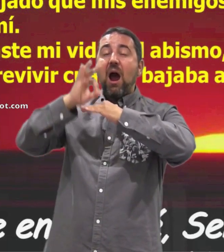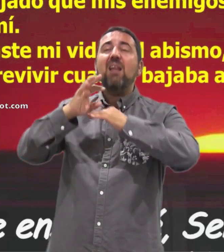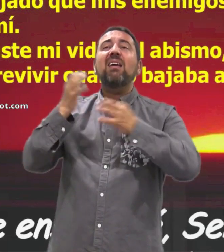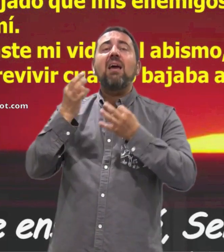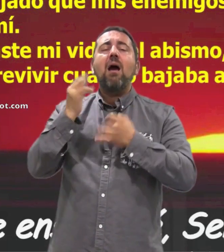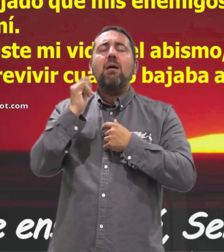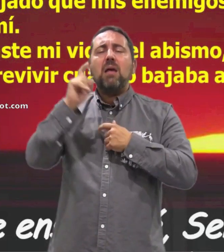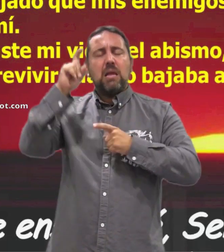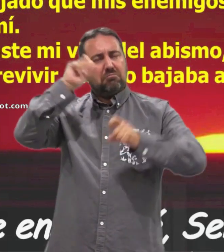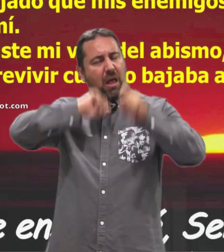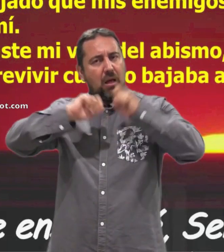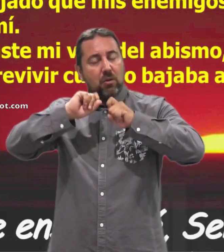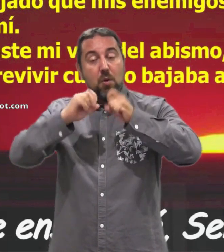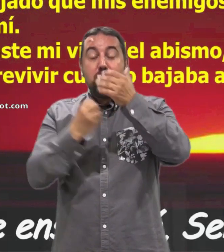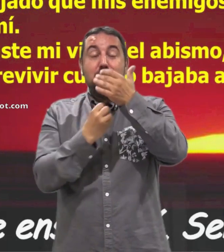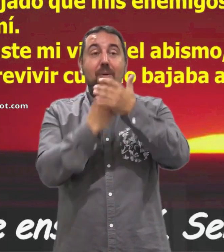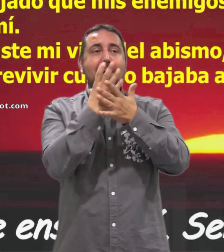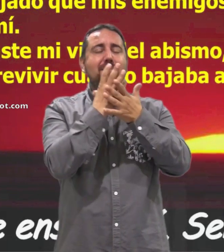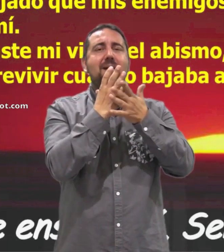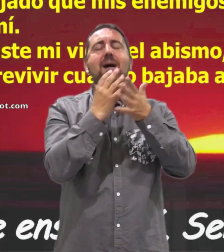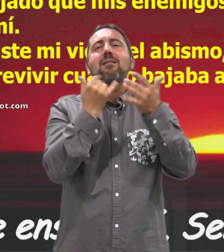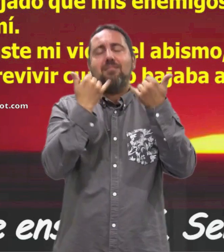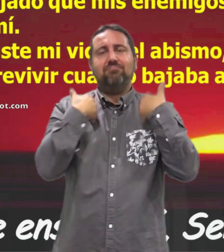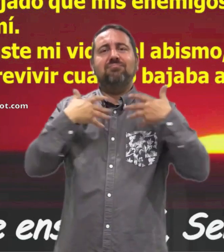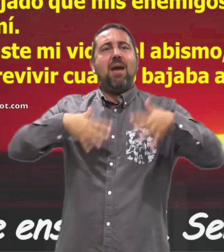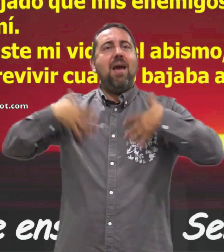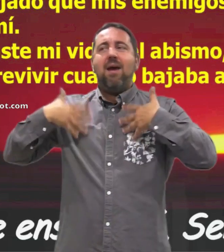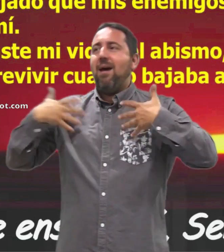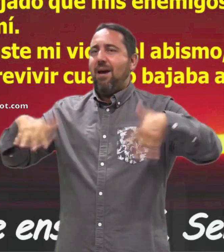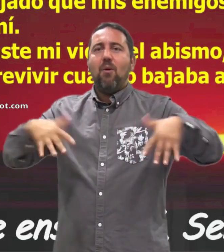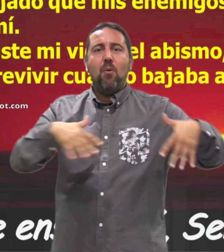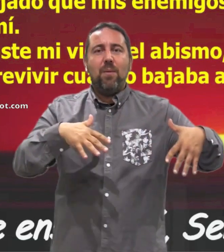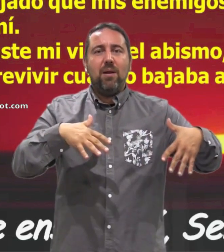llanto, por la mañana el júbilo.